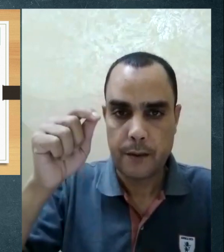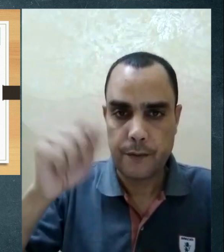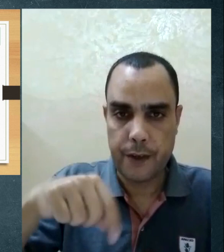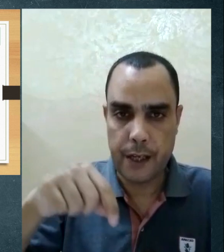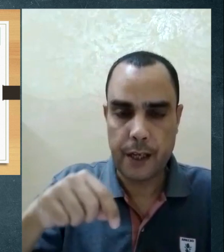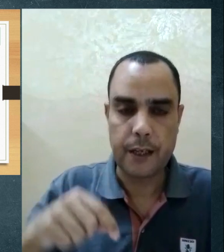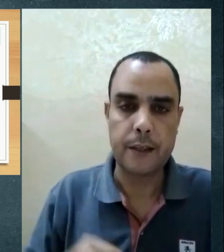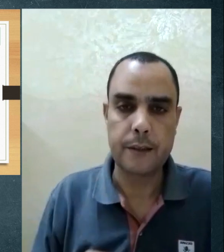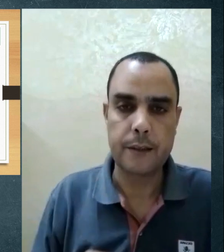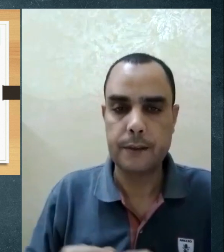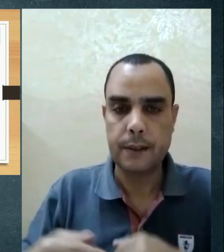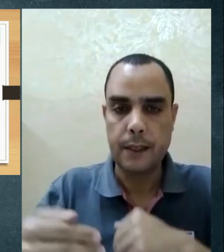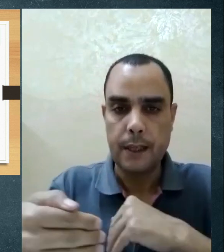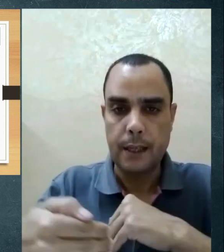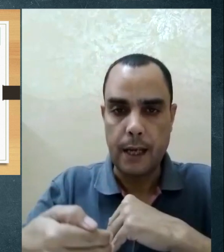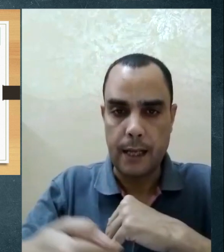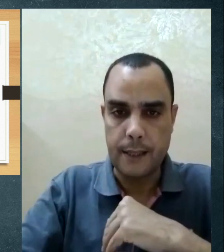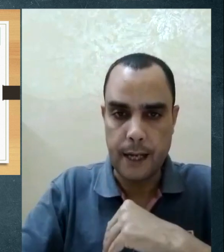في